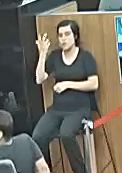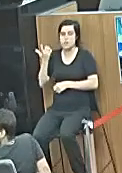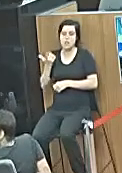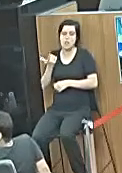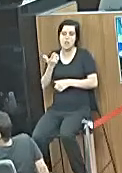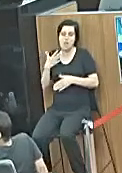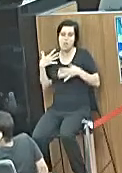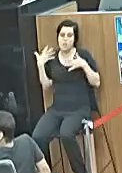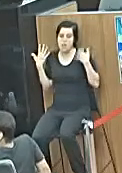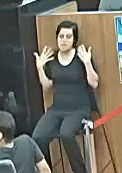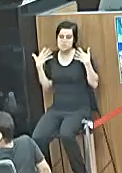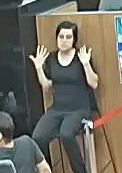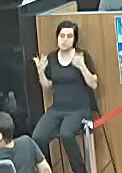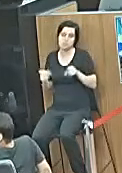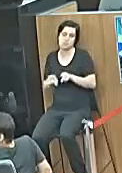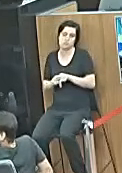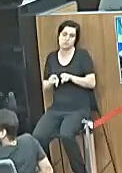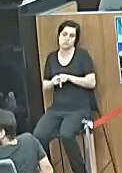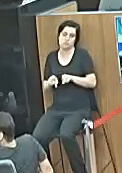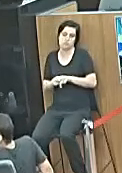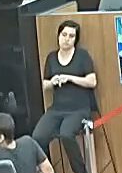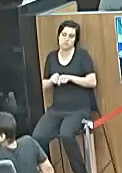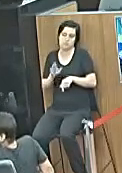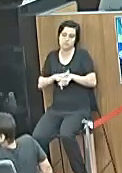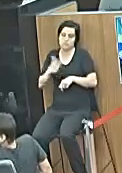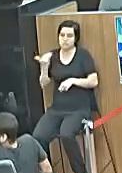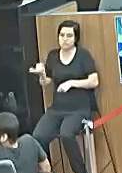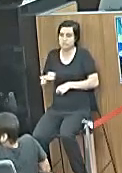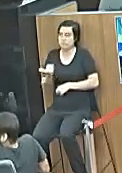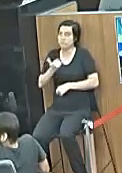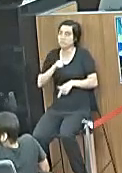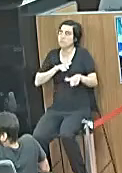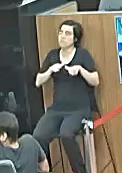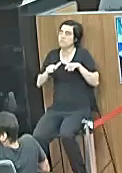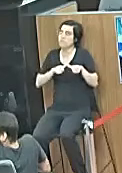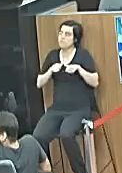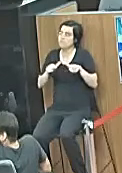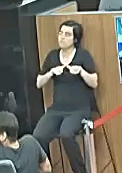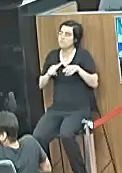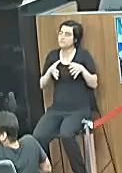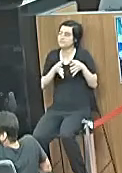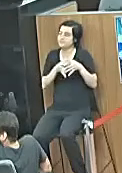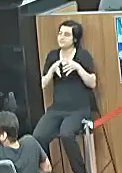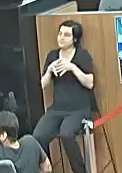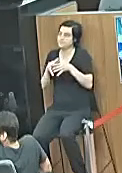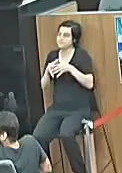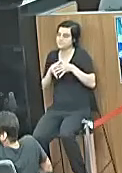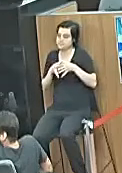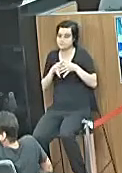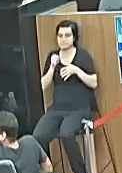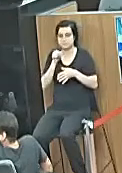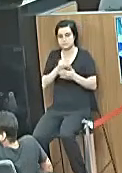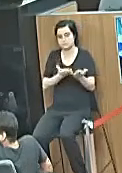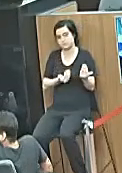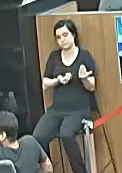como eixos fundamentais para trabalhar o rompimento da trajetória infracional desses adolescentes e para